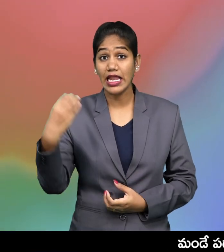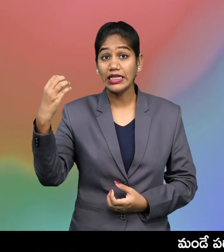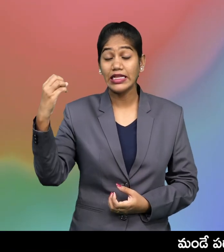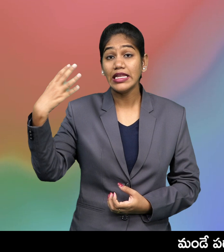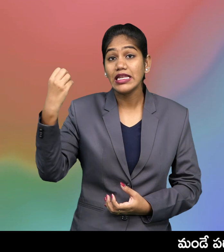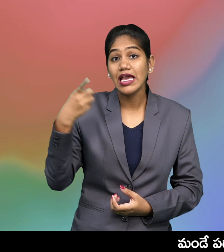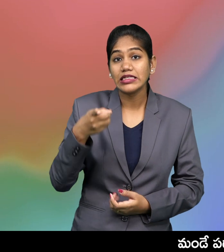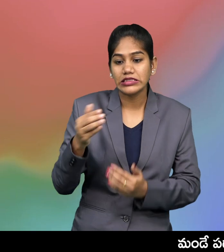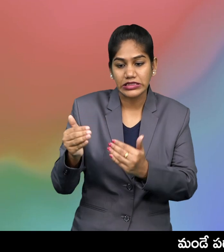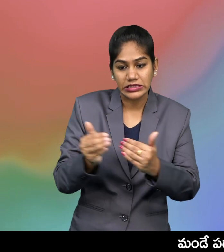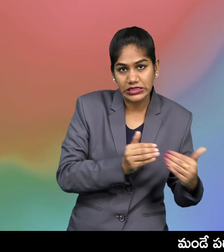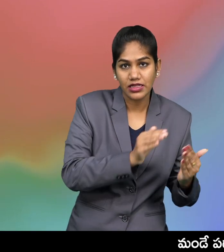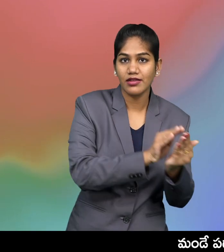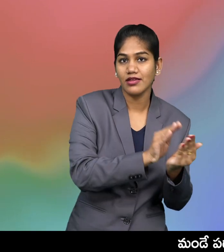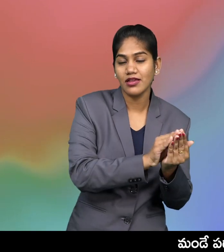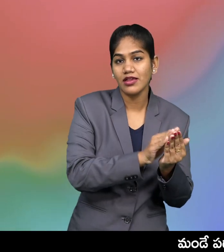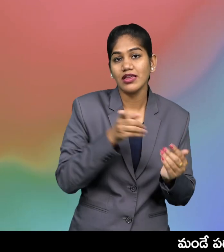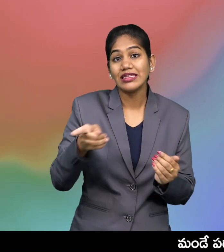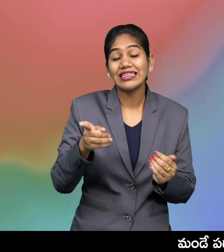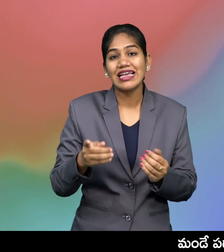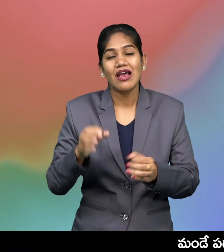మండే పదార్థాల నుండి లైట్లను దూరంగా ఉంచండి.